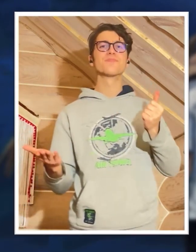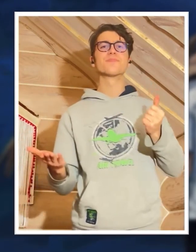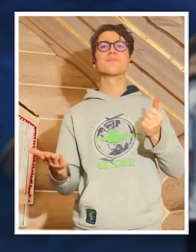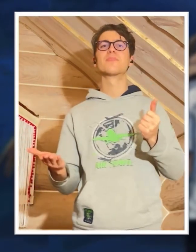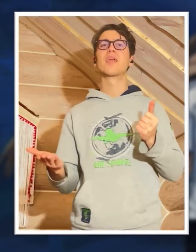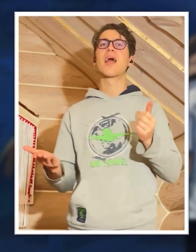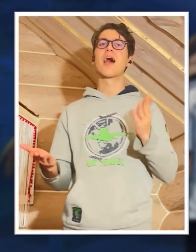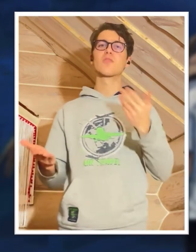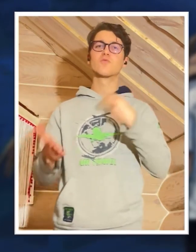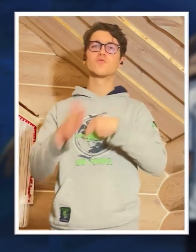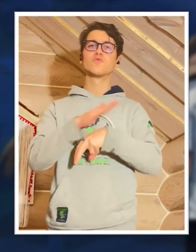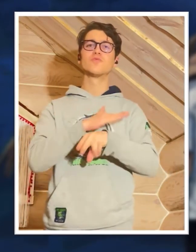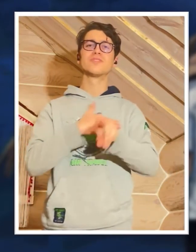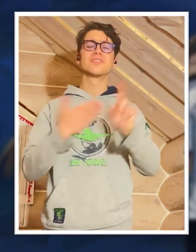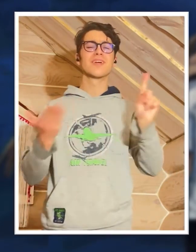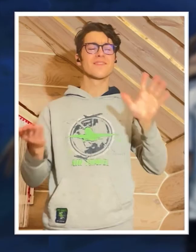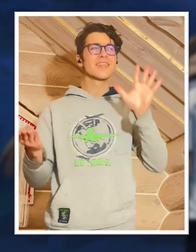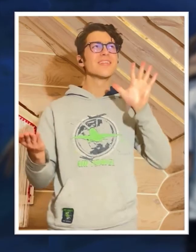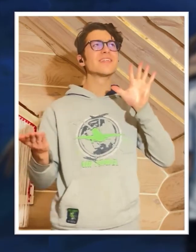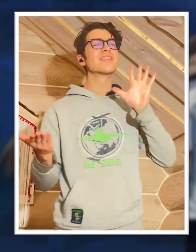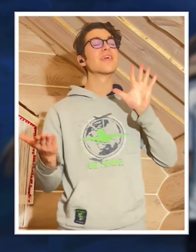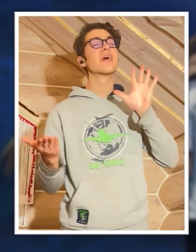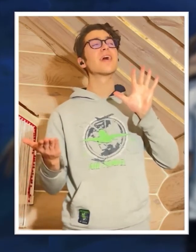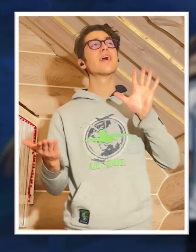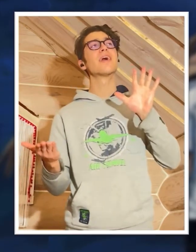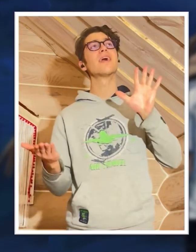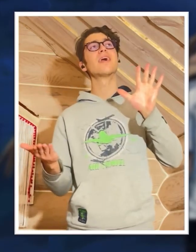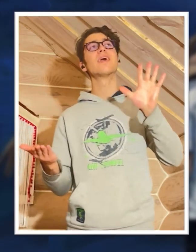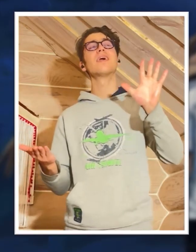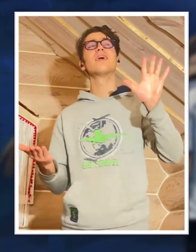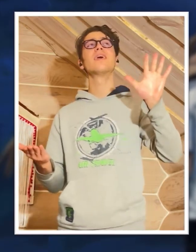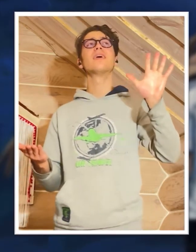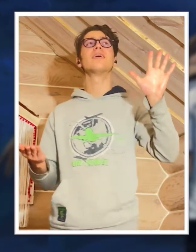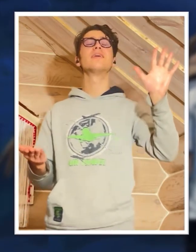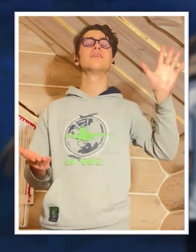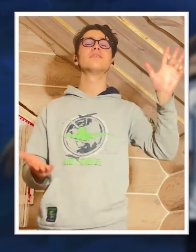да. А ты ушел и навсегда.